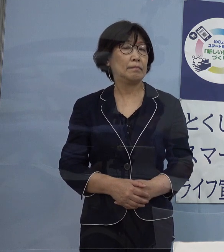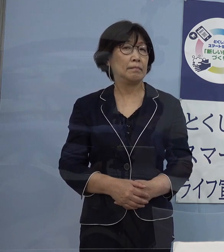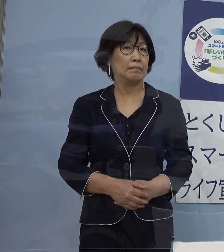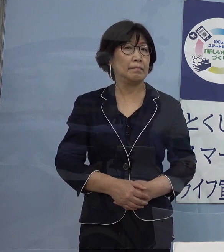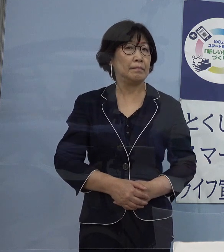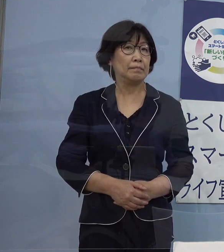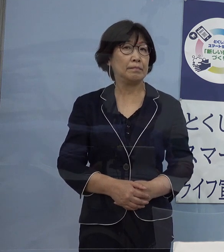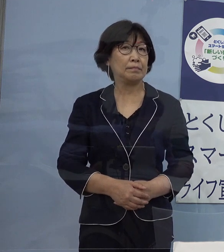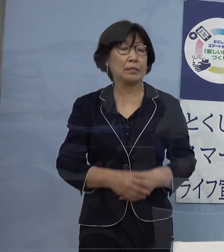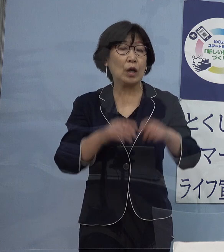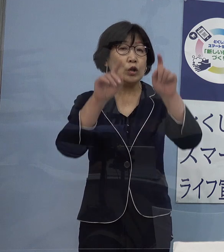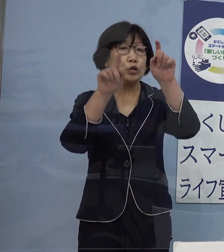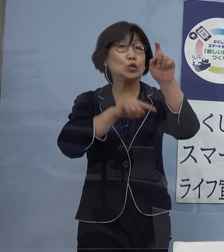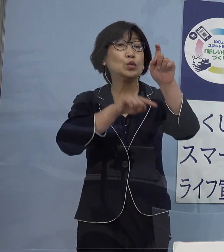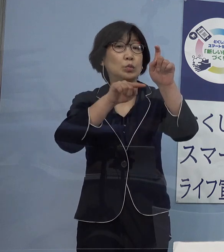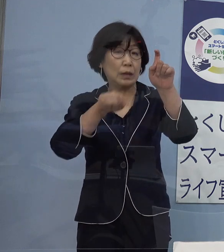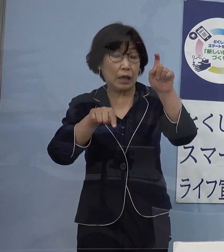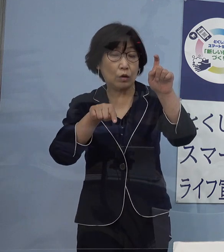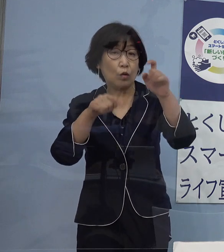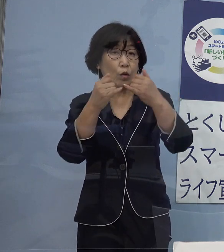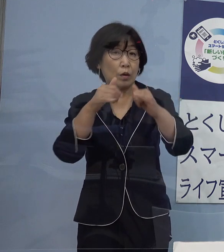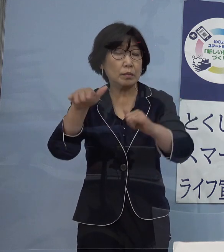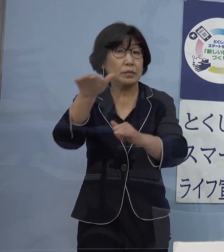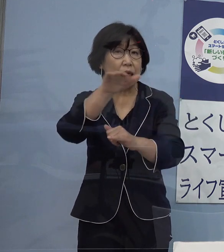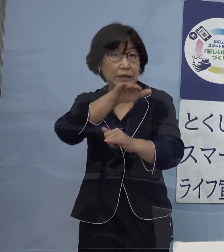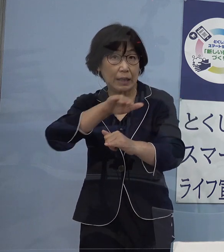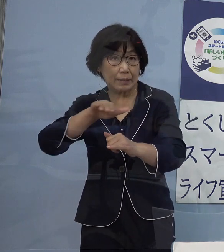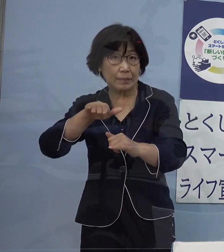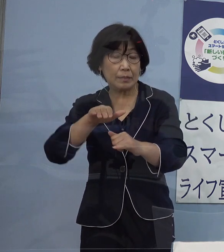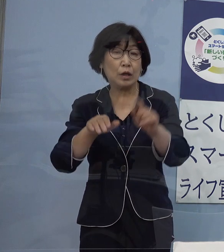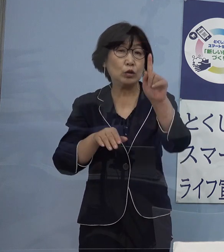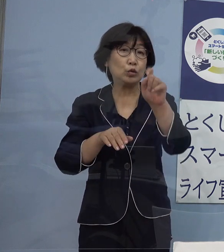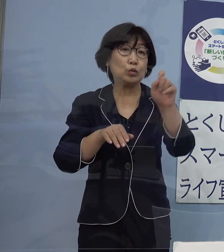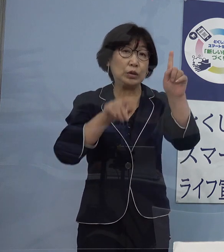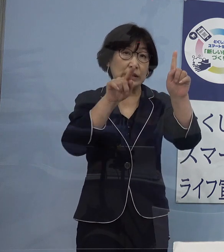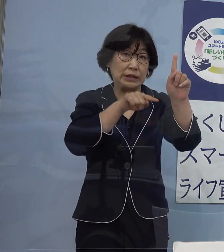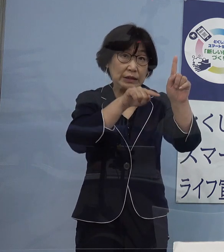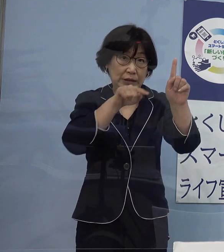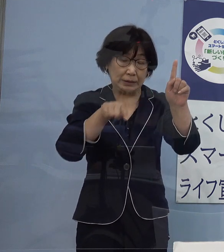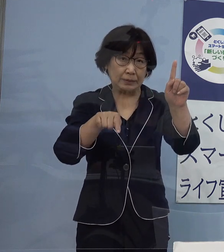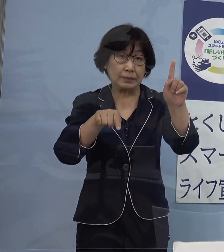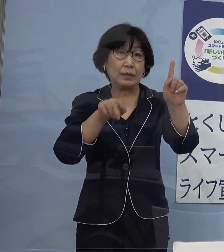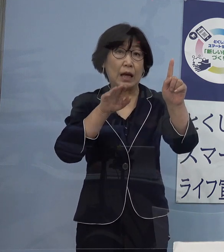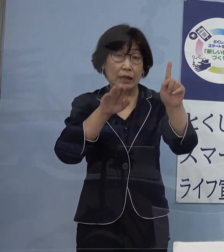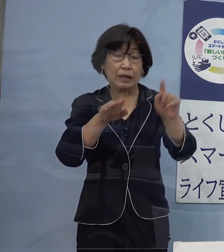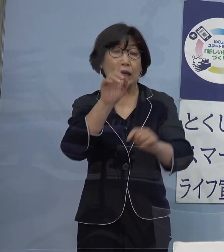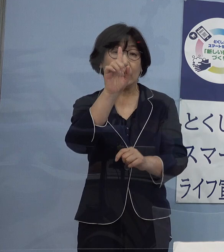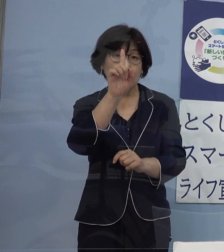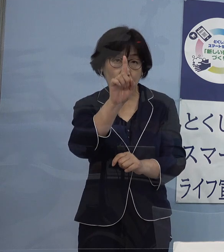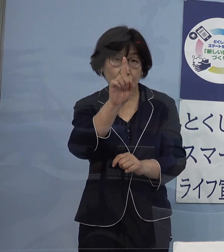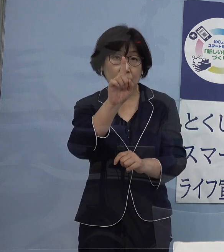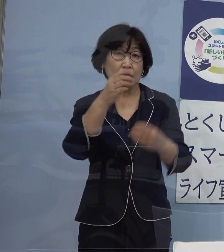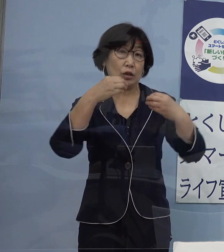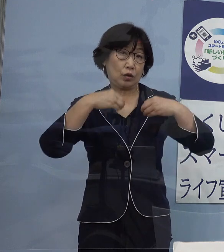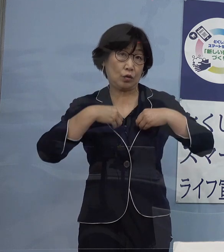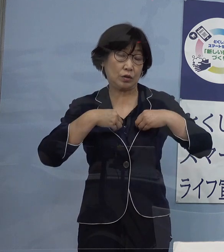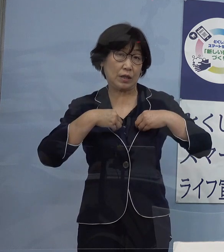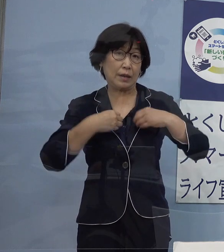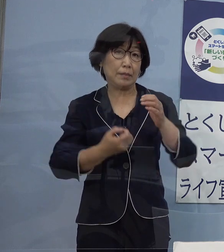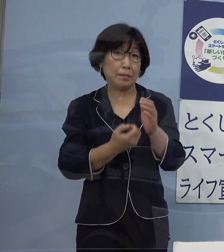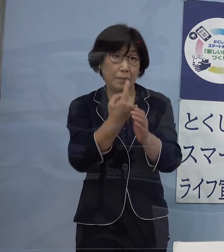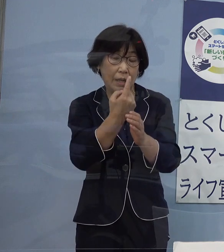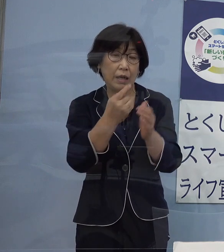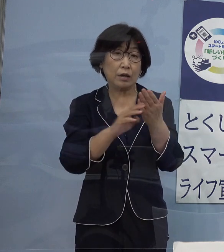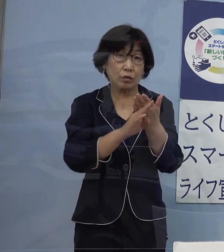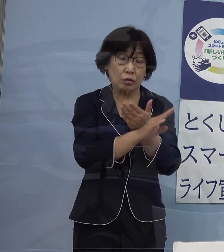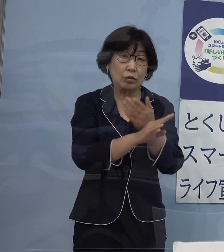の10名の皆さん方ですね、まあ、11名やってお一人陽性が出た、あとの10名の結果